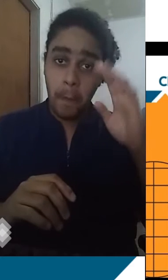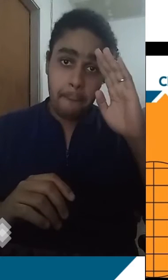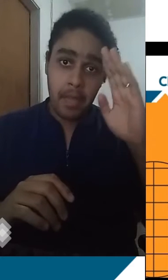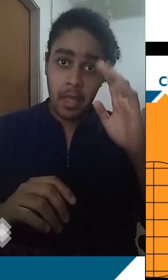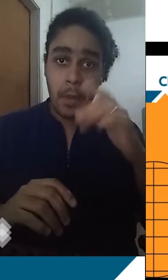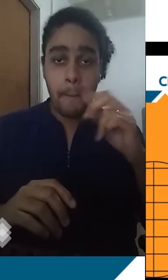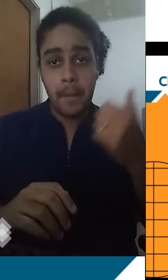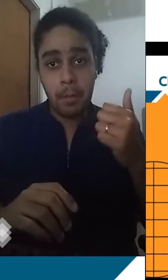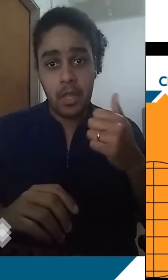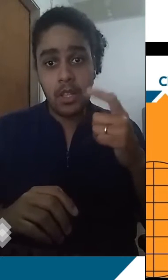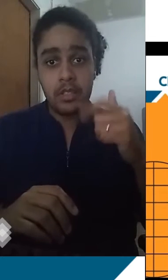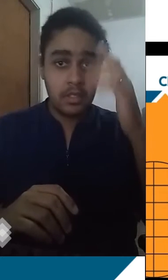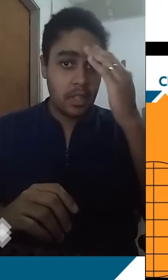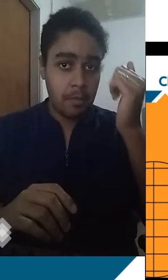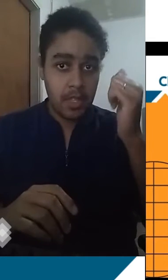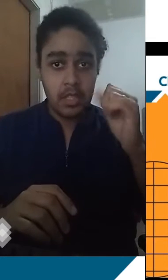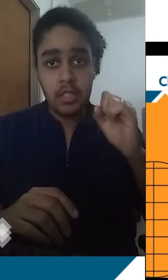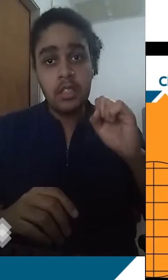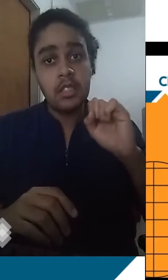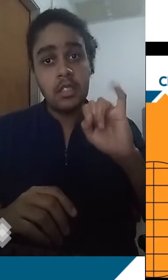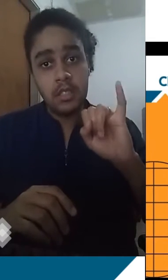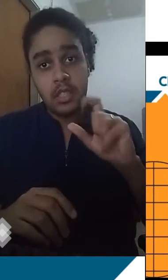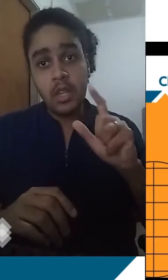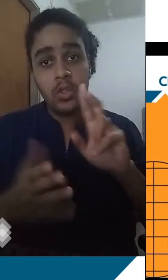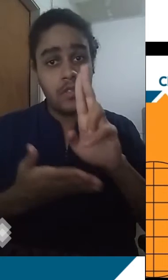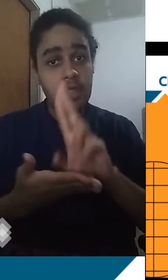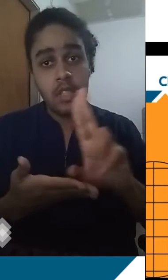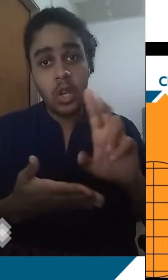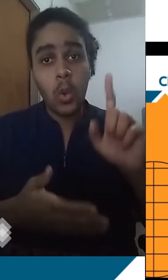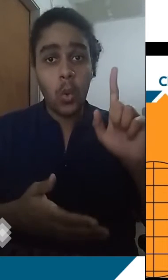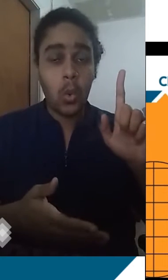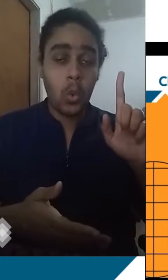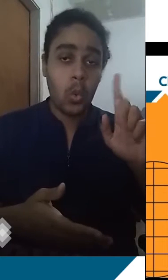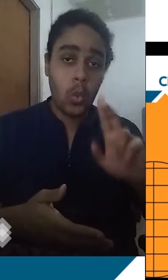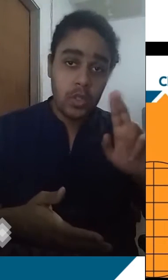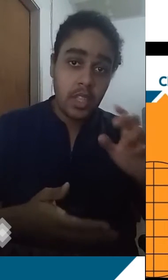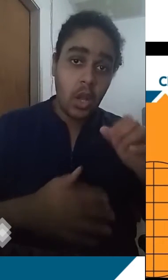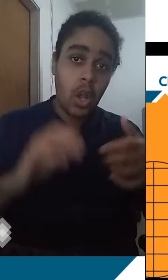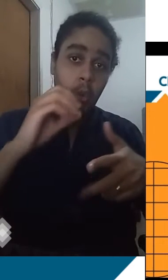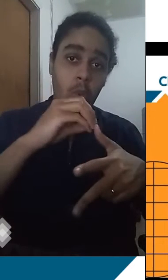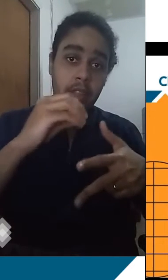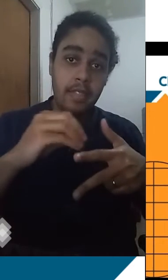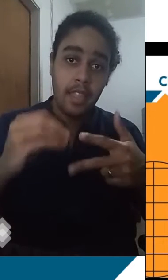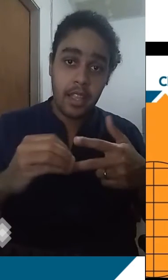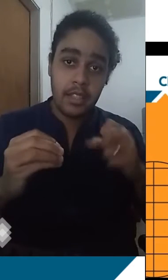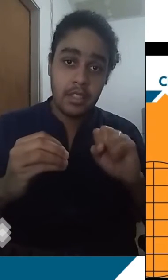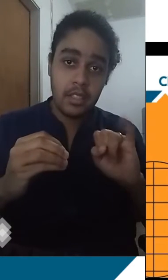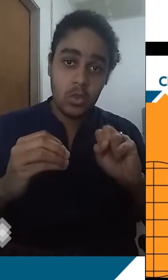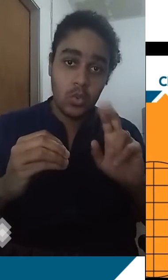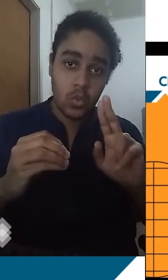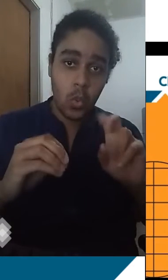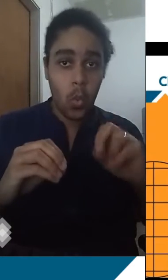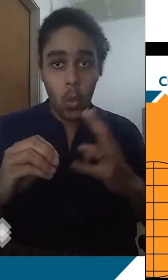O primeiro é saber se a universidade utiliza a nota do Enem através do SISU ou se ela faz um vestibular próprio. Isso já é um